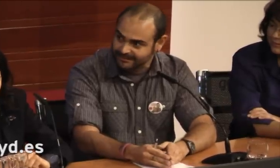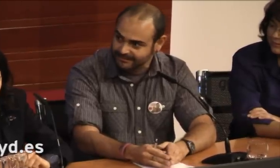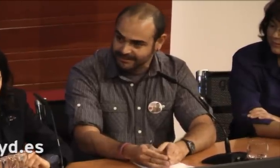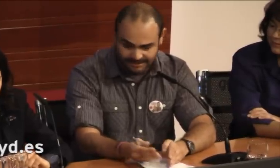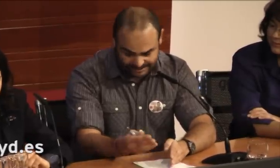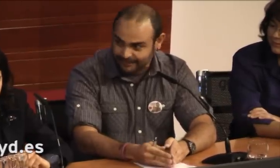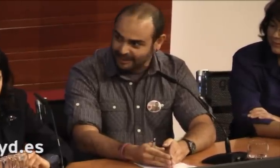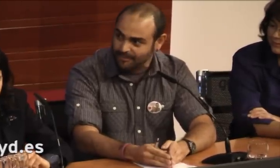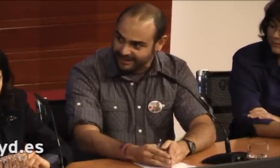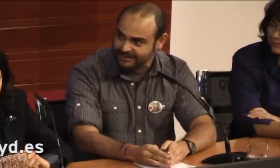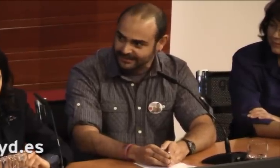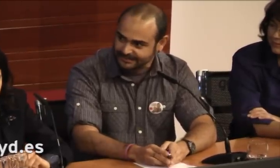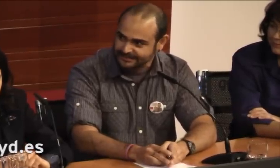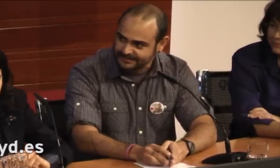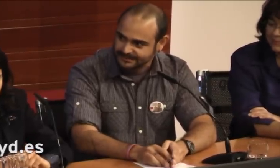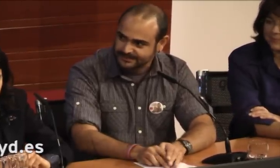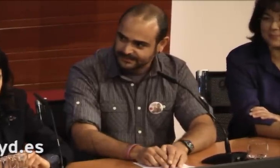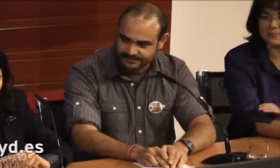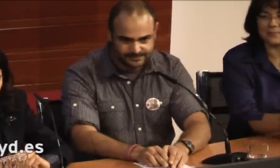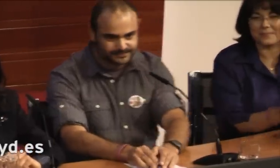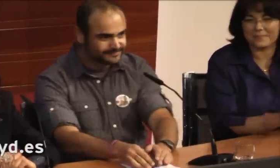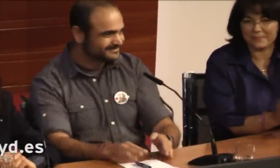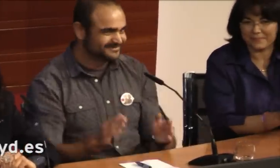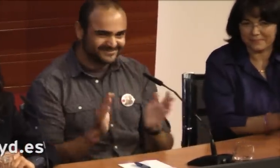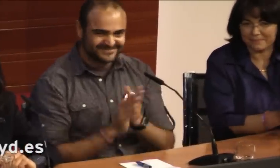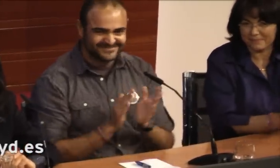para adelante y necesitamos más gente.